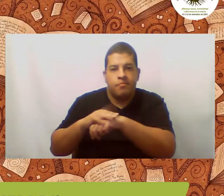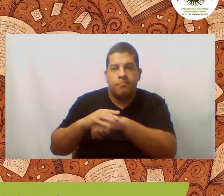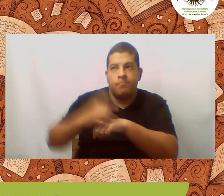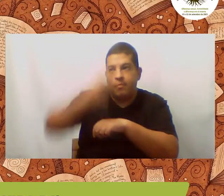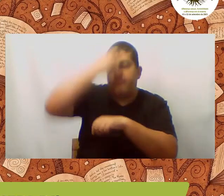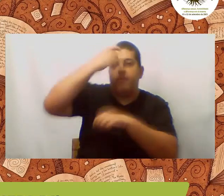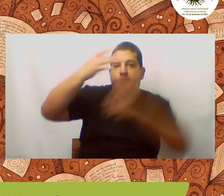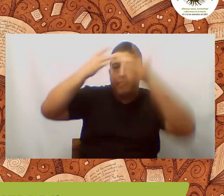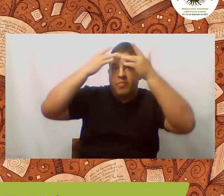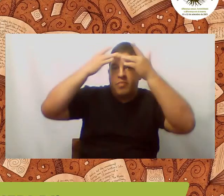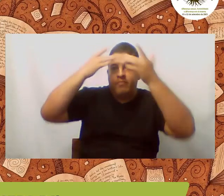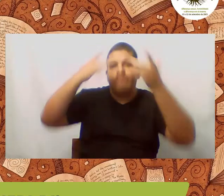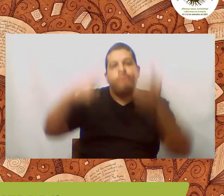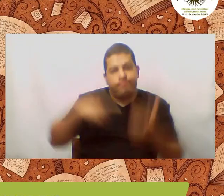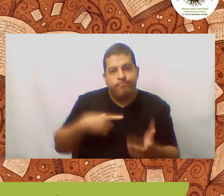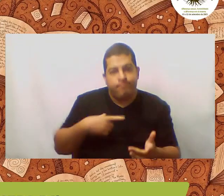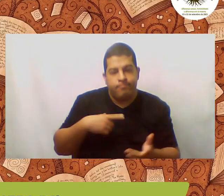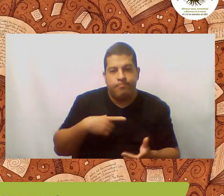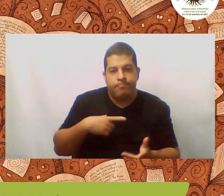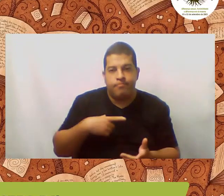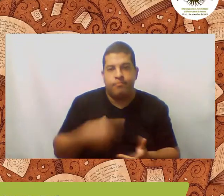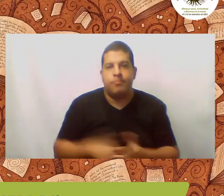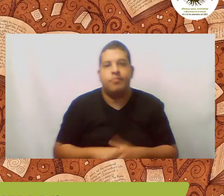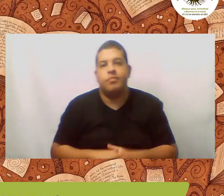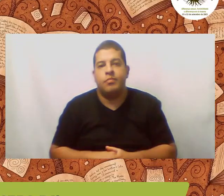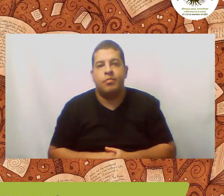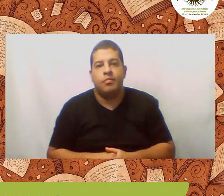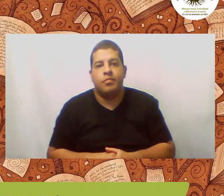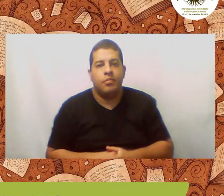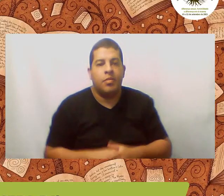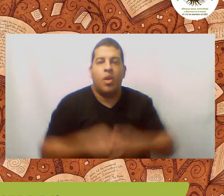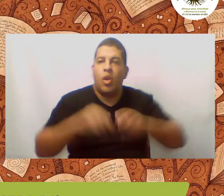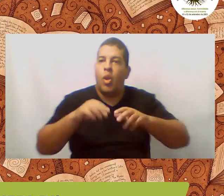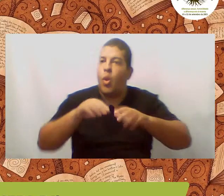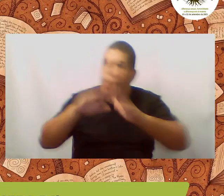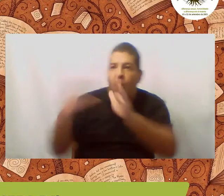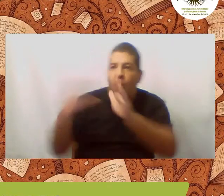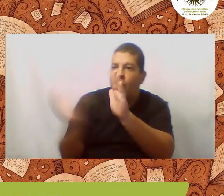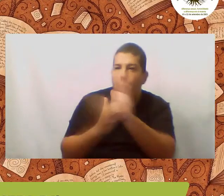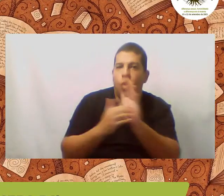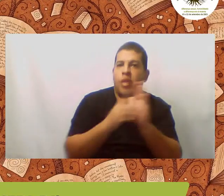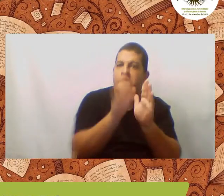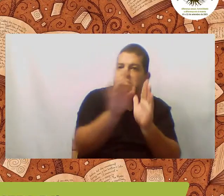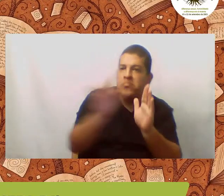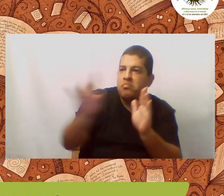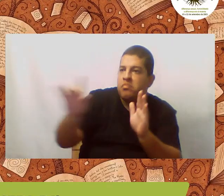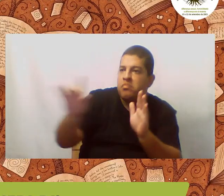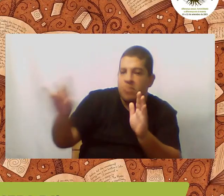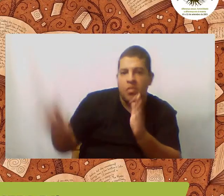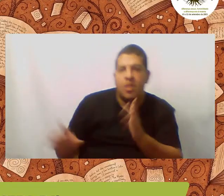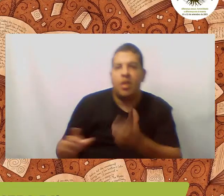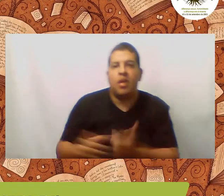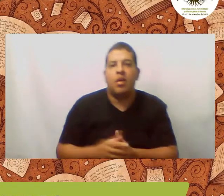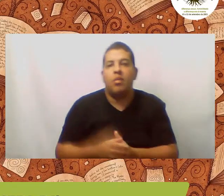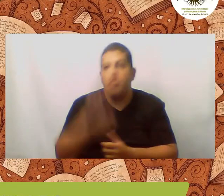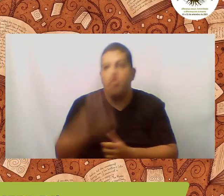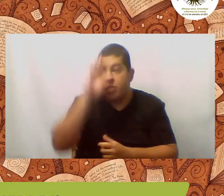né, na medida em que em todas elas o que estava em jogo era uma recusa